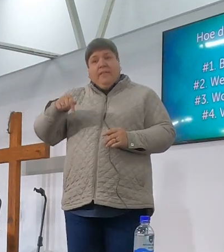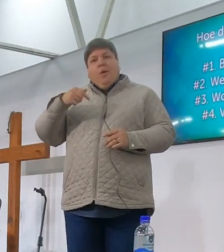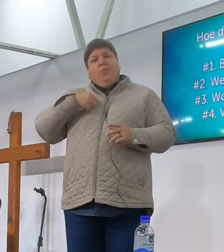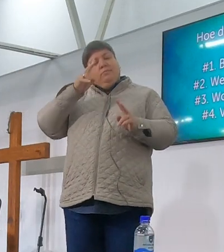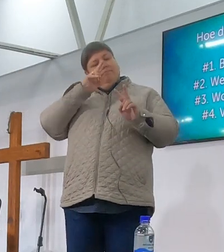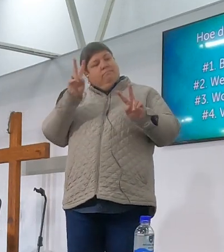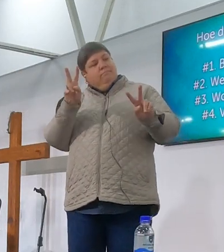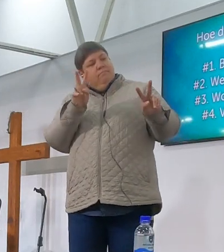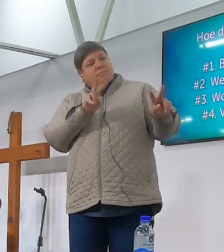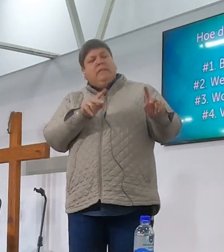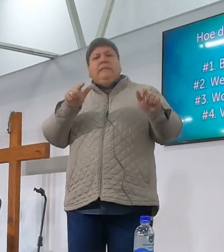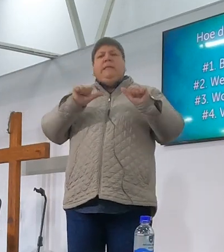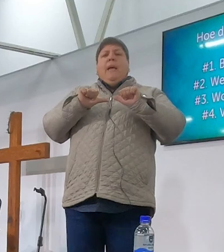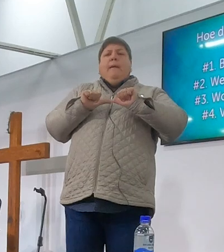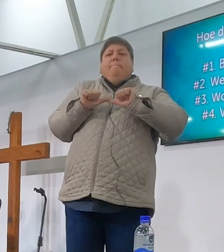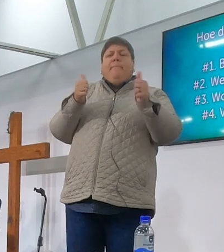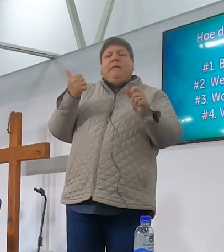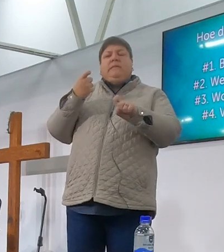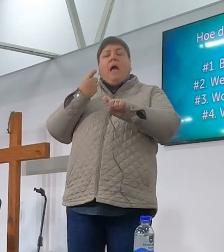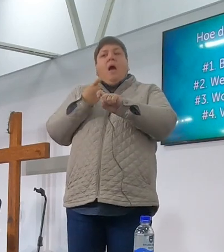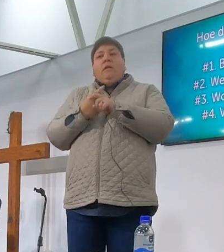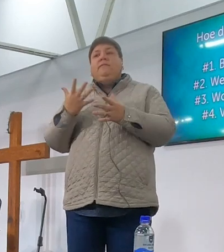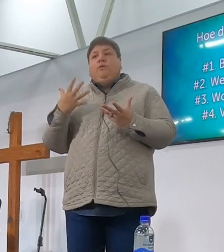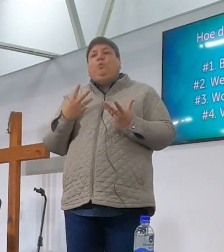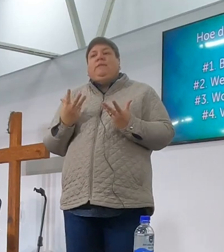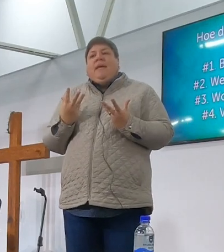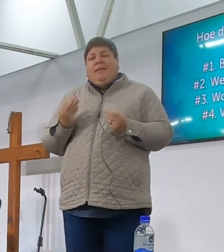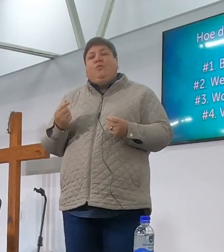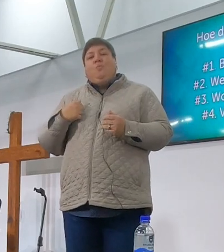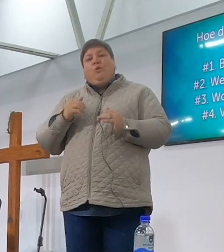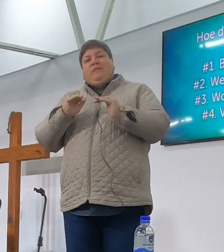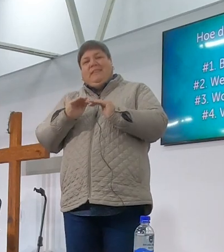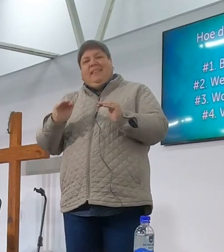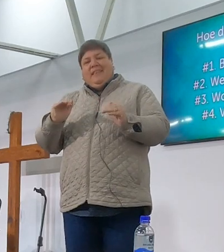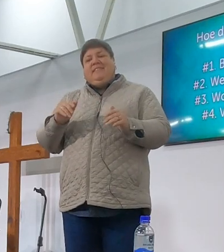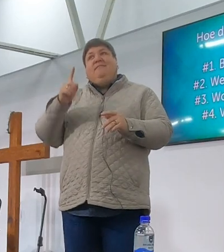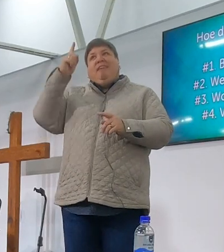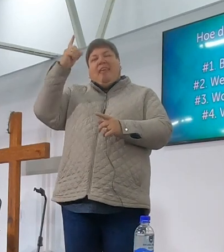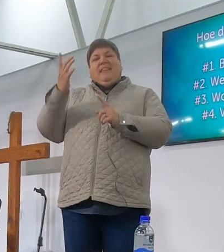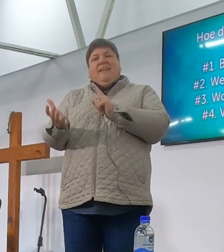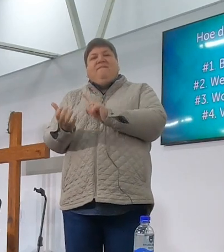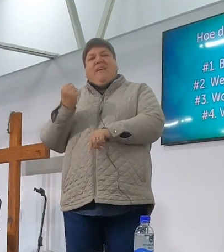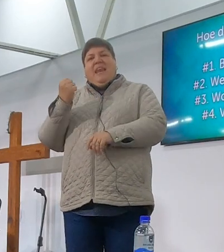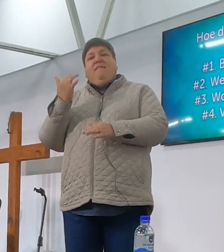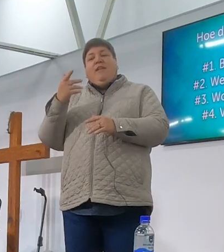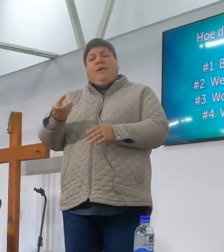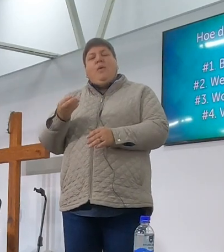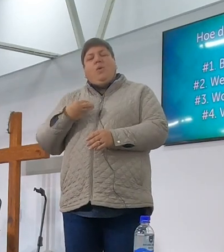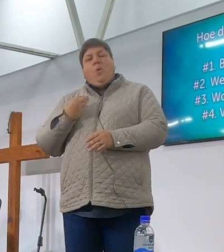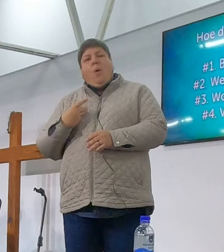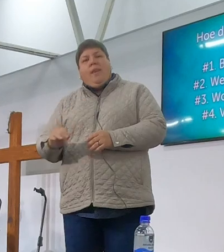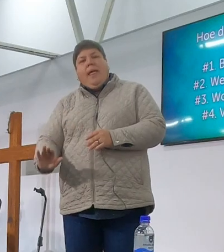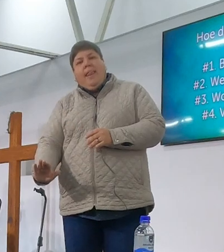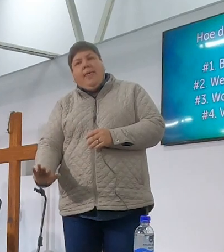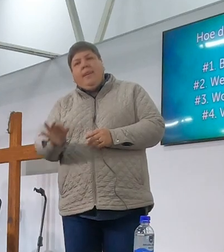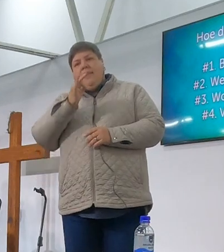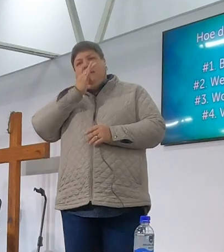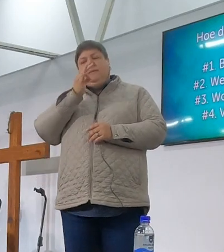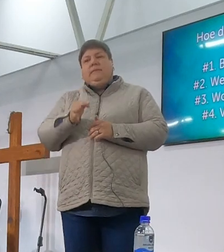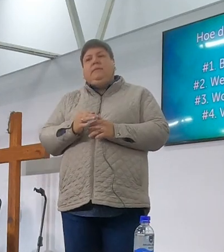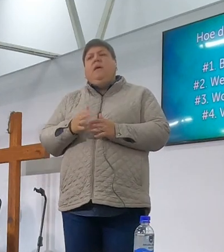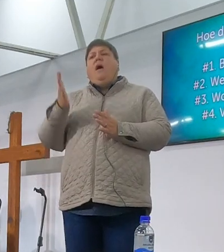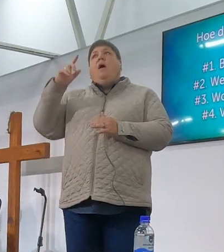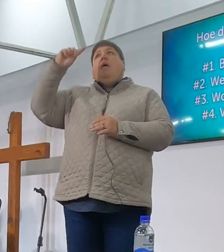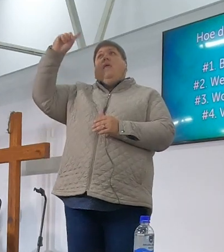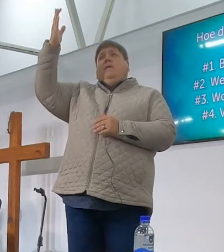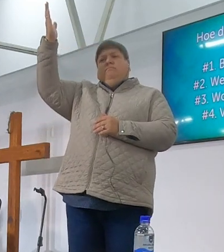dit. Dis die beste kans wat ons het om ons kinders vir U te wen, is wanneer hulle jonk is en klein is. Ag Here,